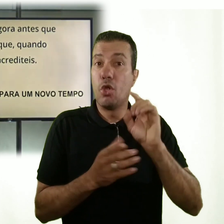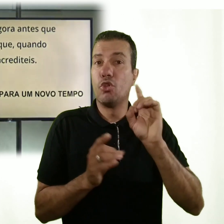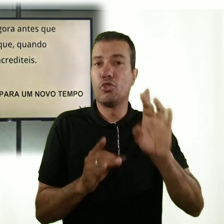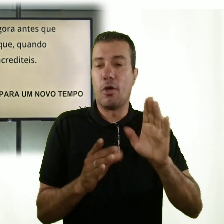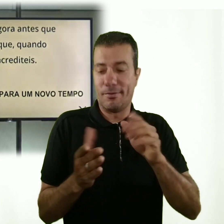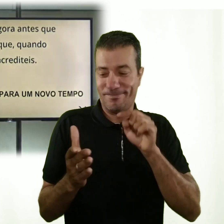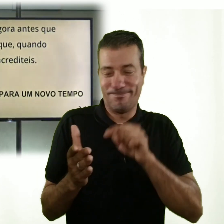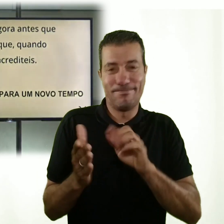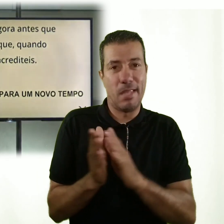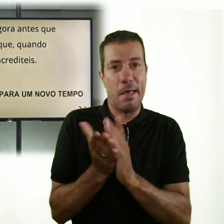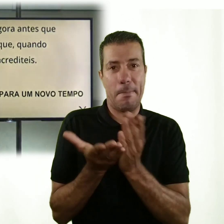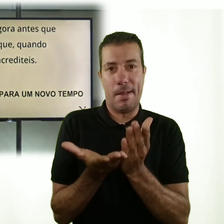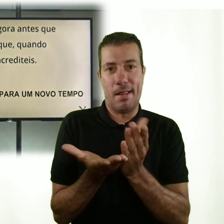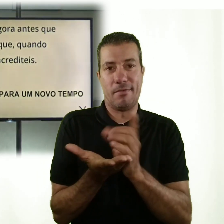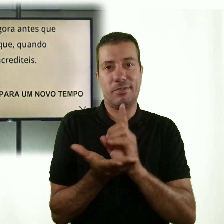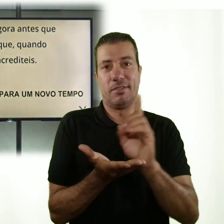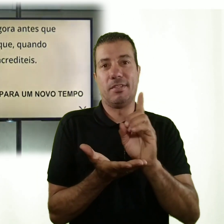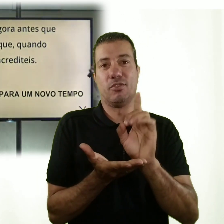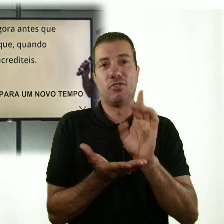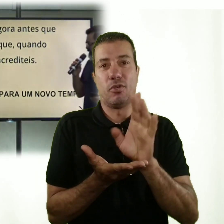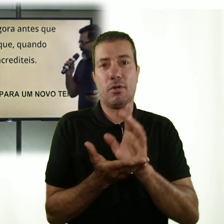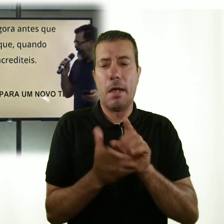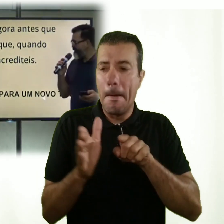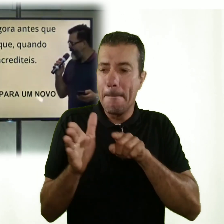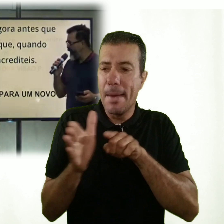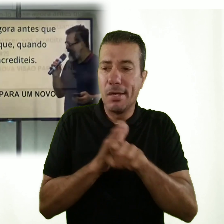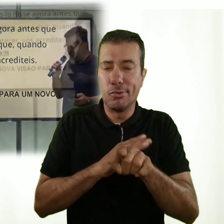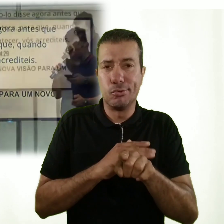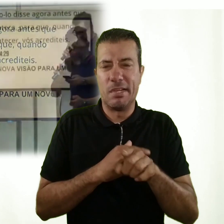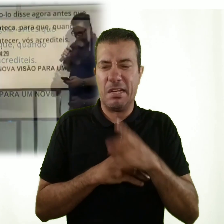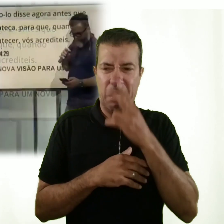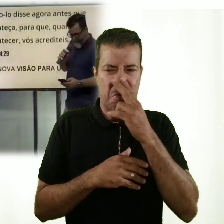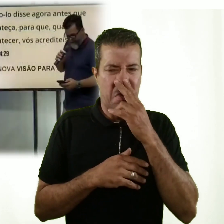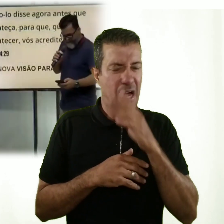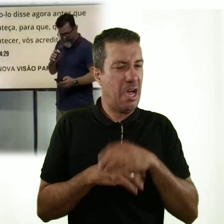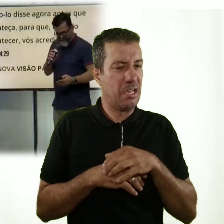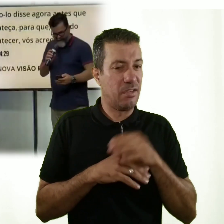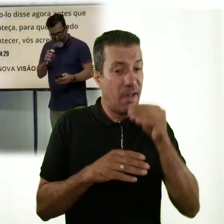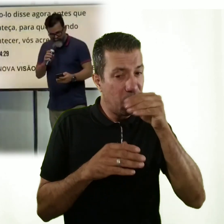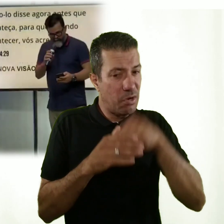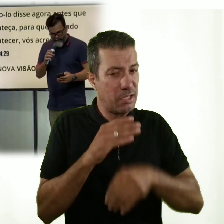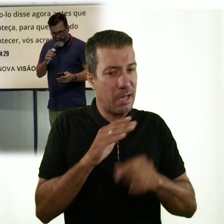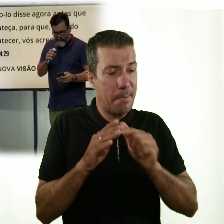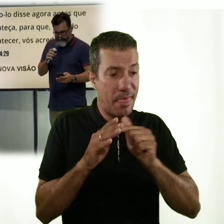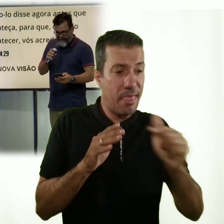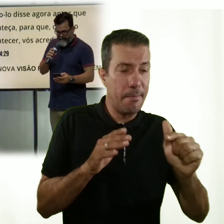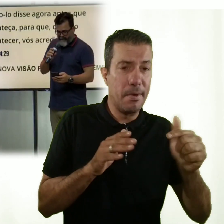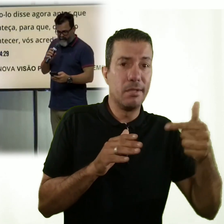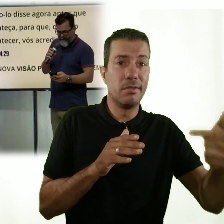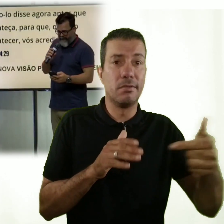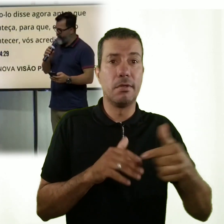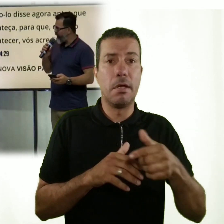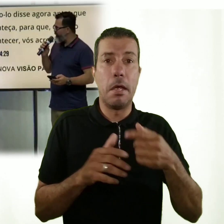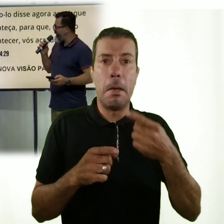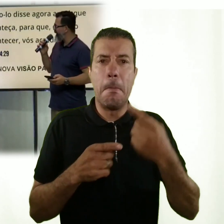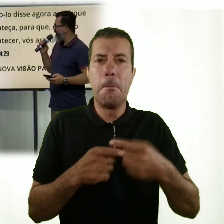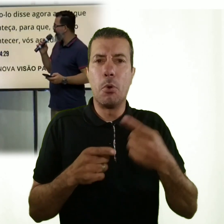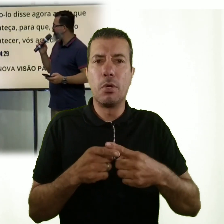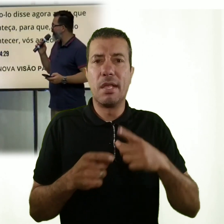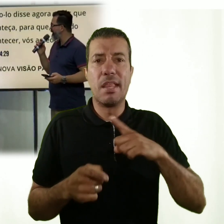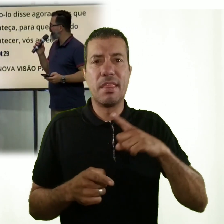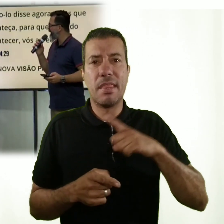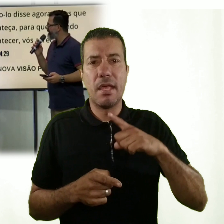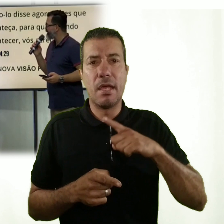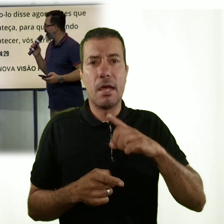Ok? Muito bem. Tem outra pergunta aqui, mas essa eu acho que você vai guardar para a semana que vem. A Isa Yama pergunta, por que temos a